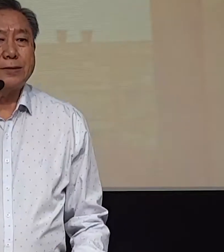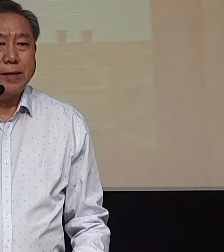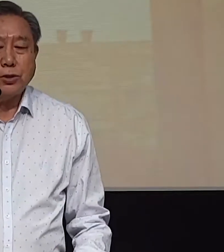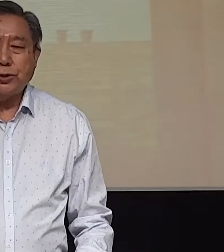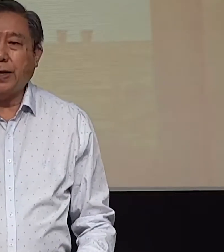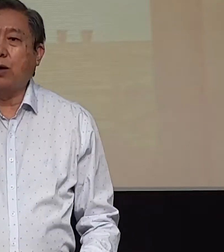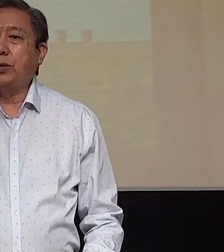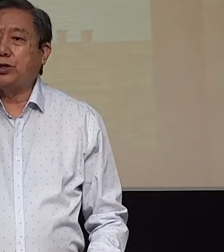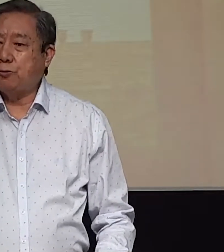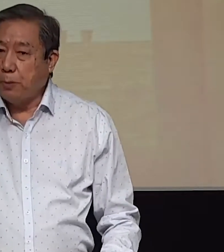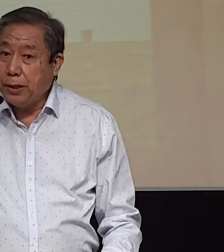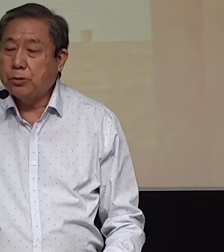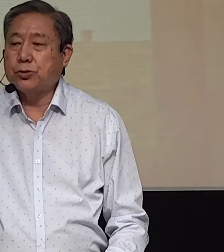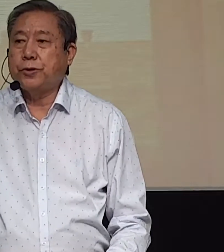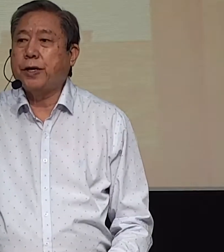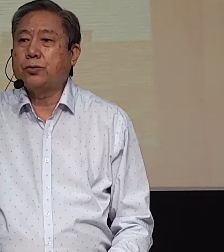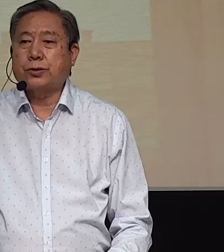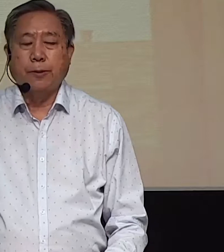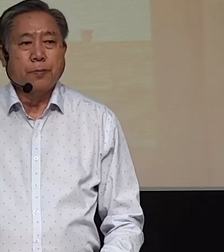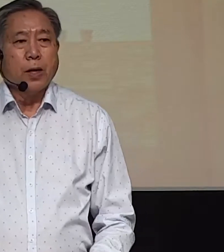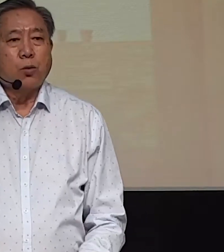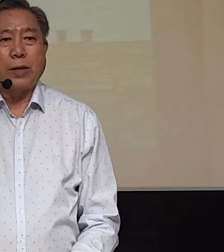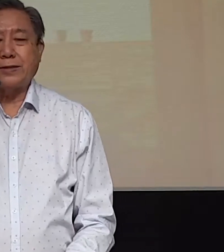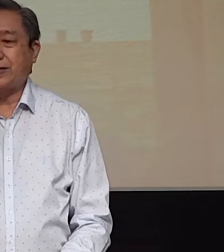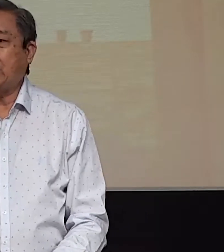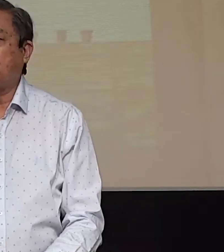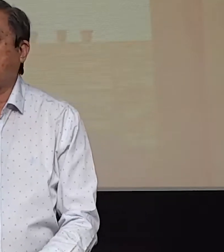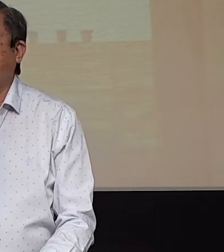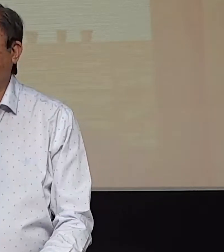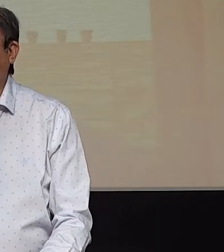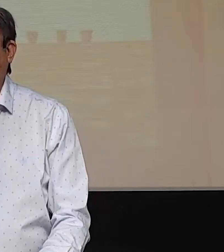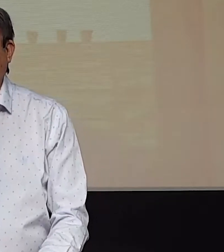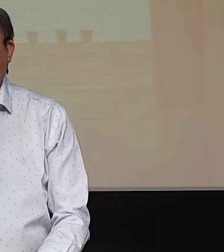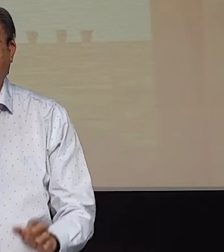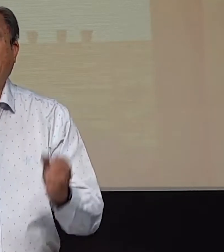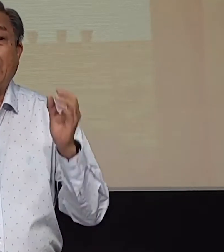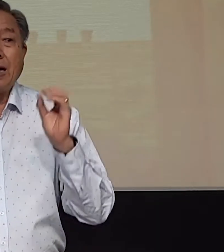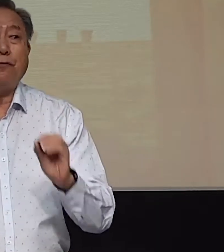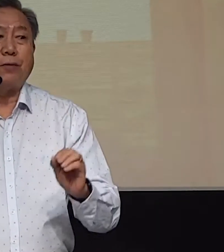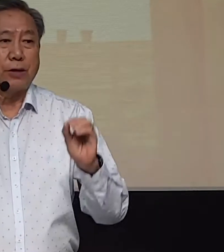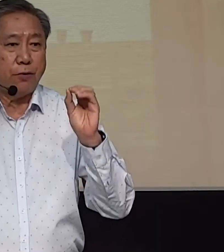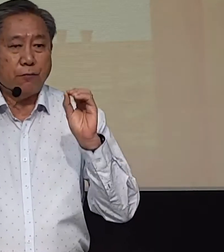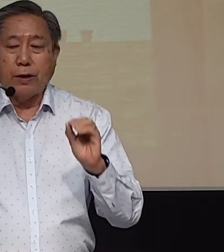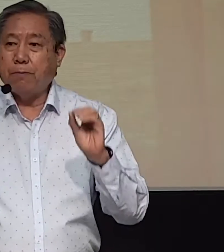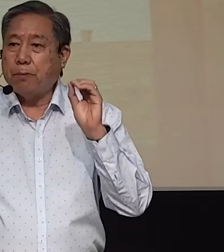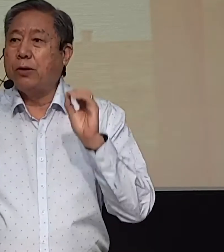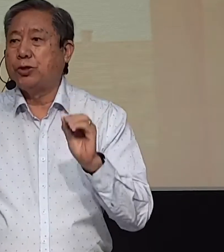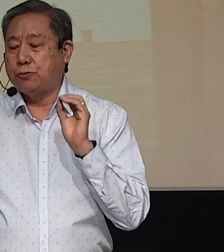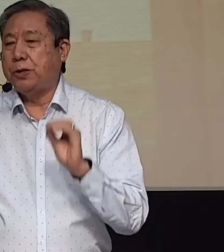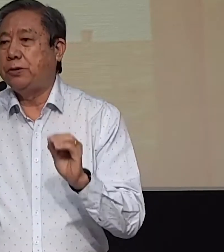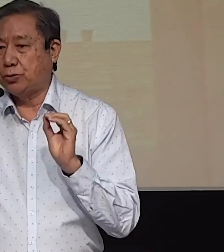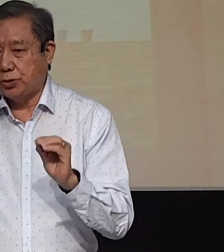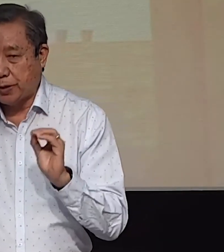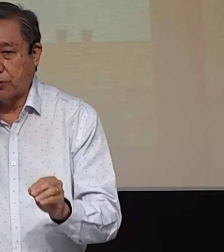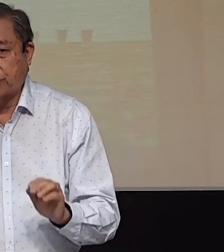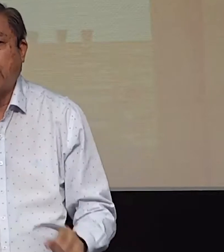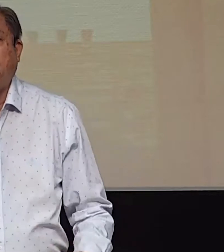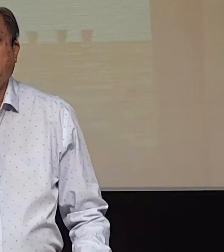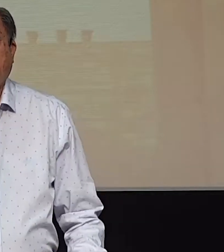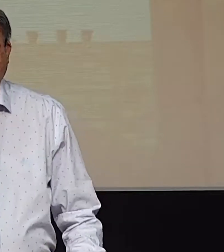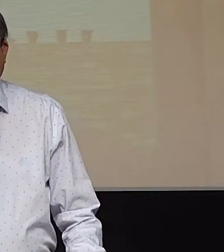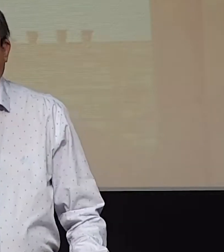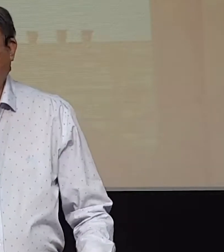o azeite é o Espírito de Deus, e o azeite também é a palavra que vem pelo Espírito de